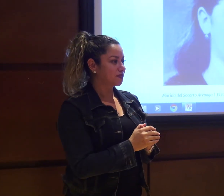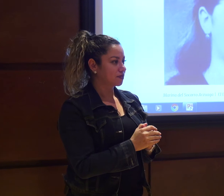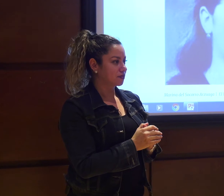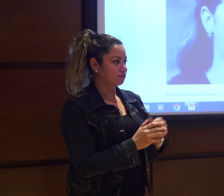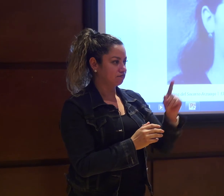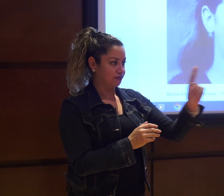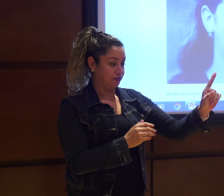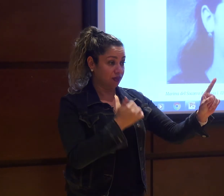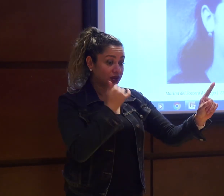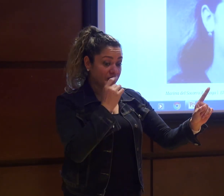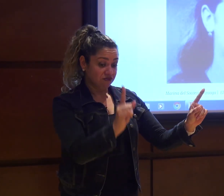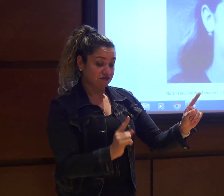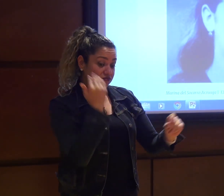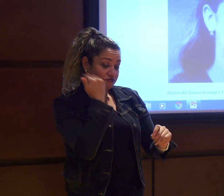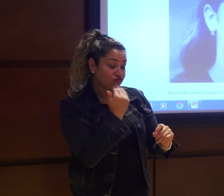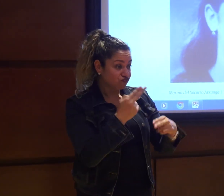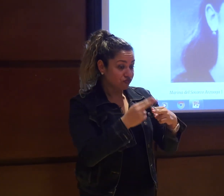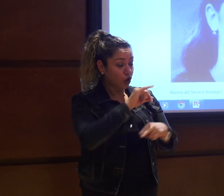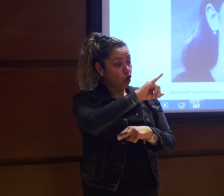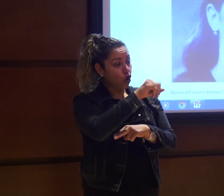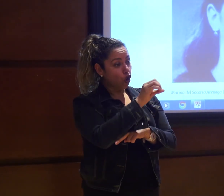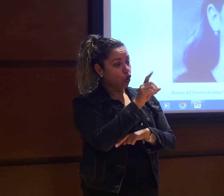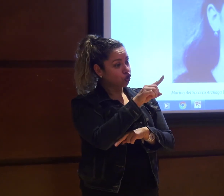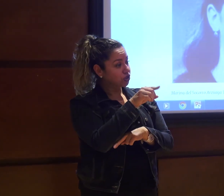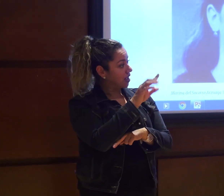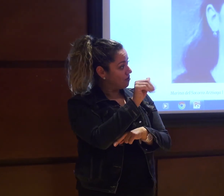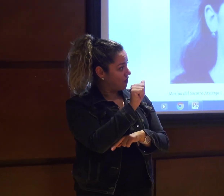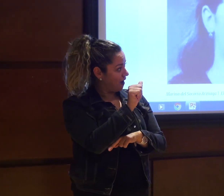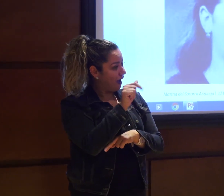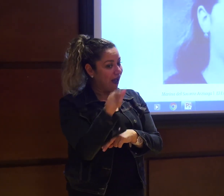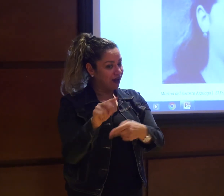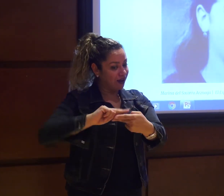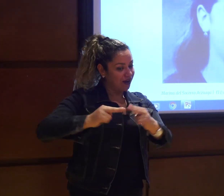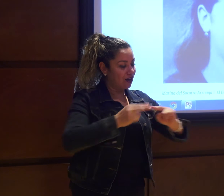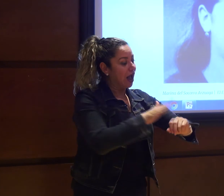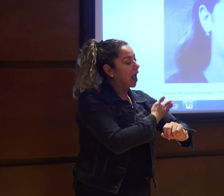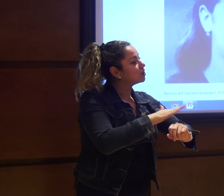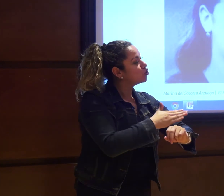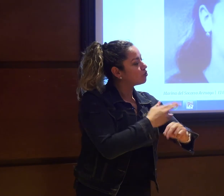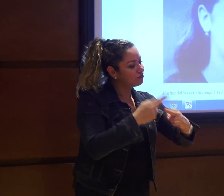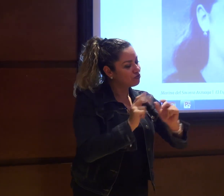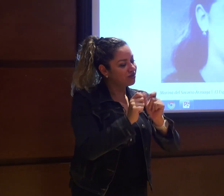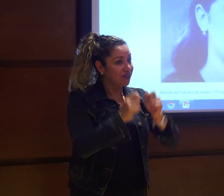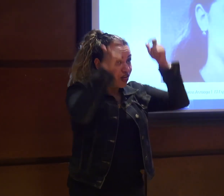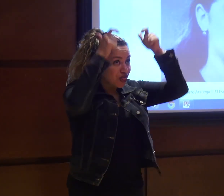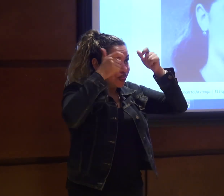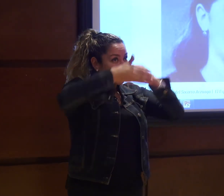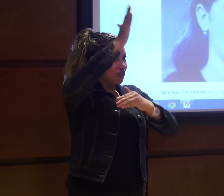Entonces, Josefa Guerra fue la mujer que inspiró la diosa Colonada. Y la historia de esta mujer es que ella